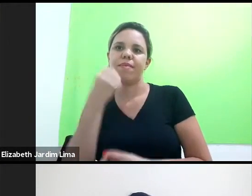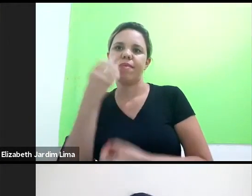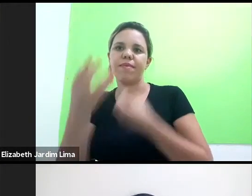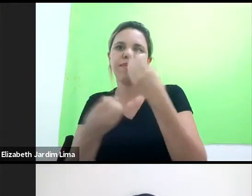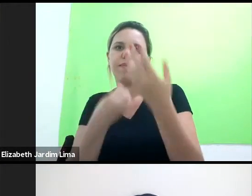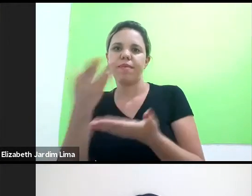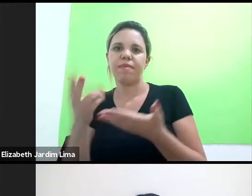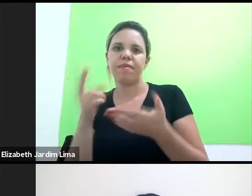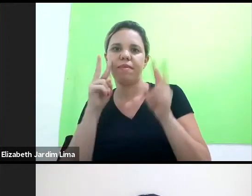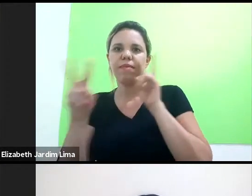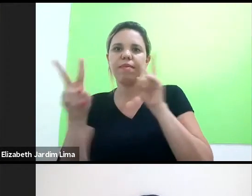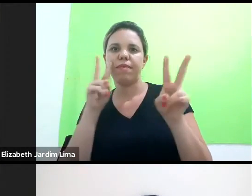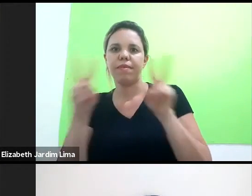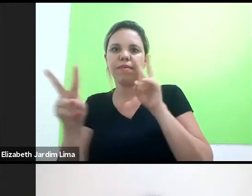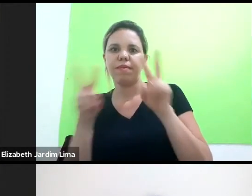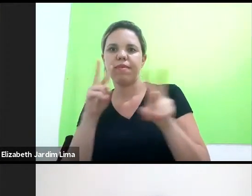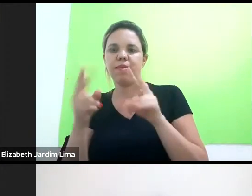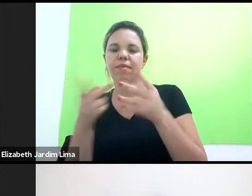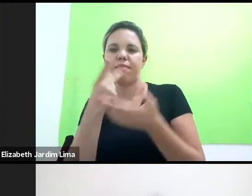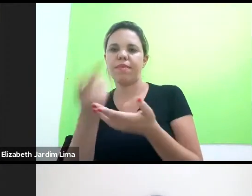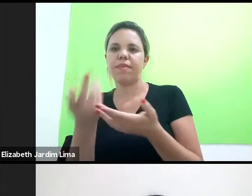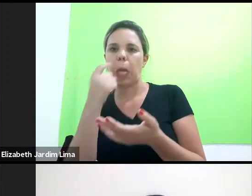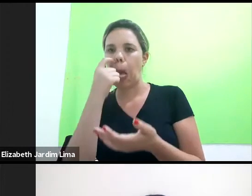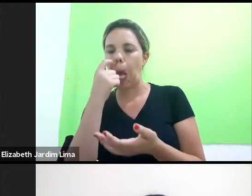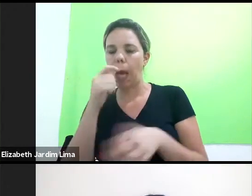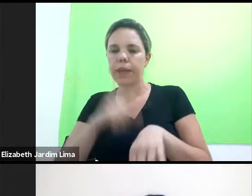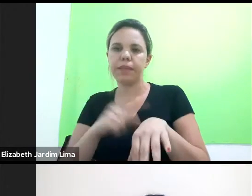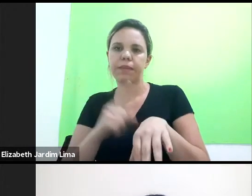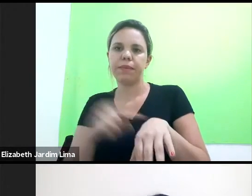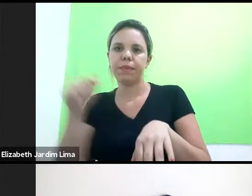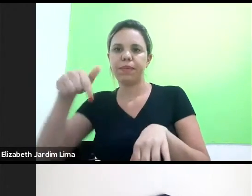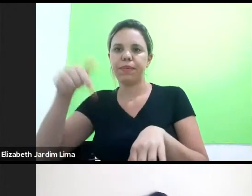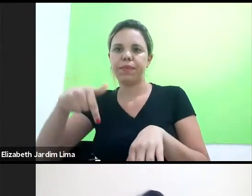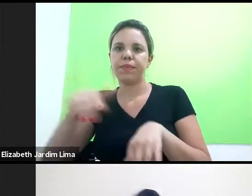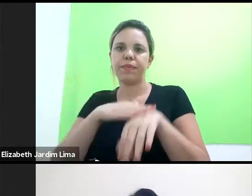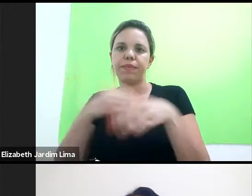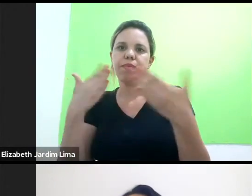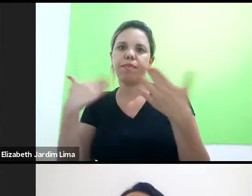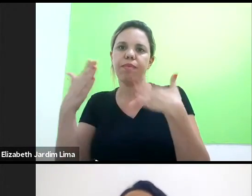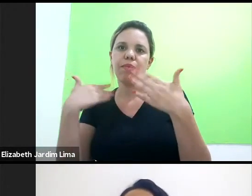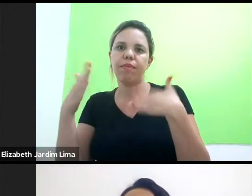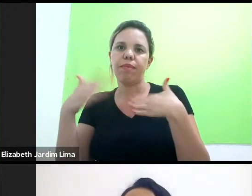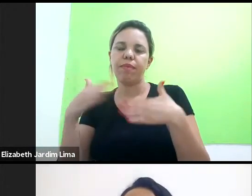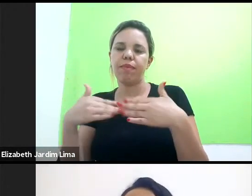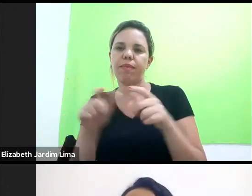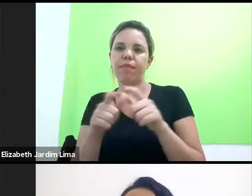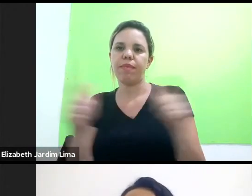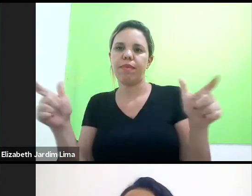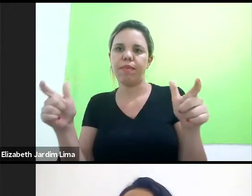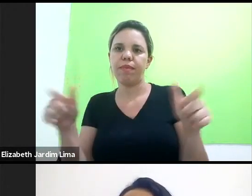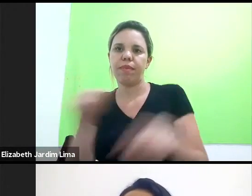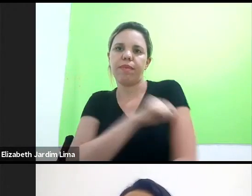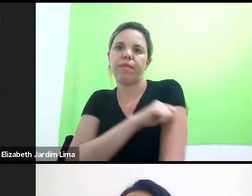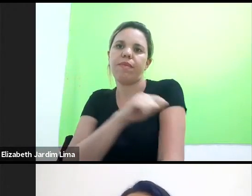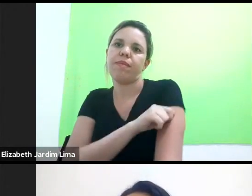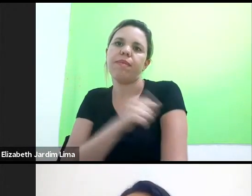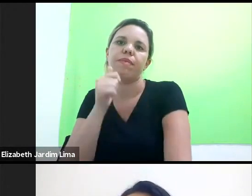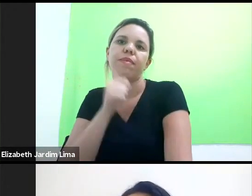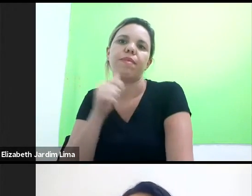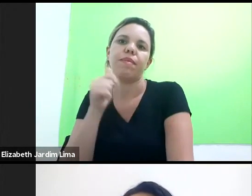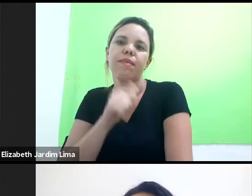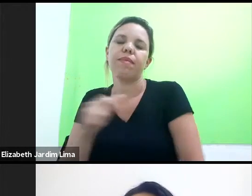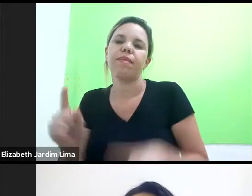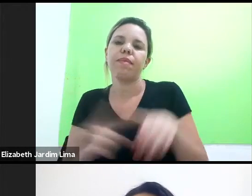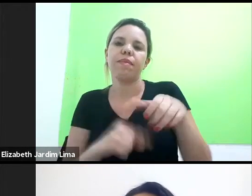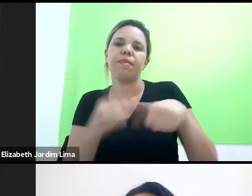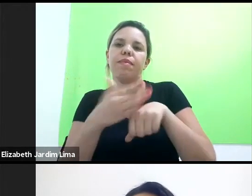pode ver. Como eu comentei com vocês em um determinado momento aqui da nossa conversa, a maior parte das alunas das clínicas de direitos